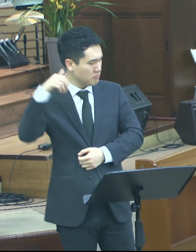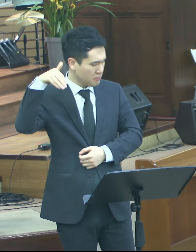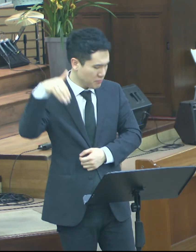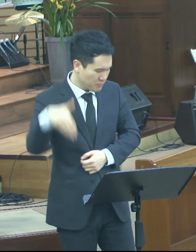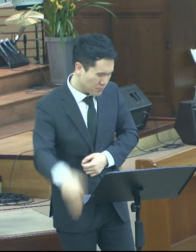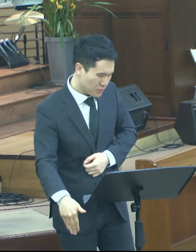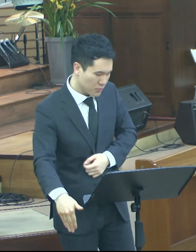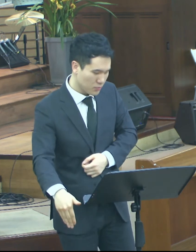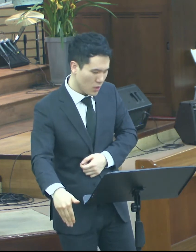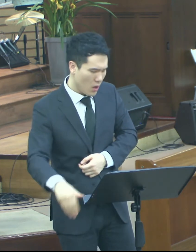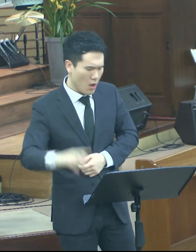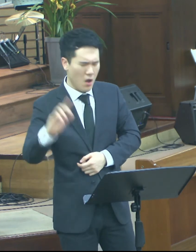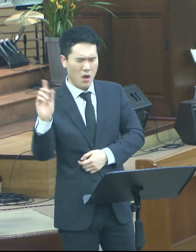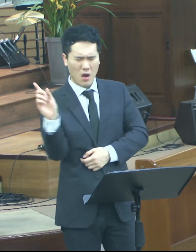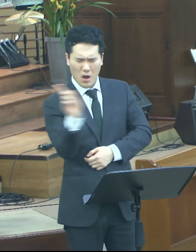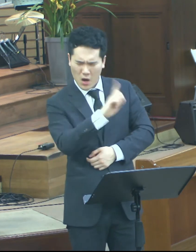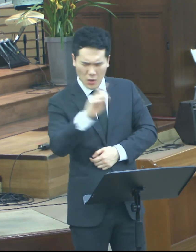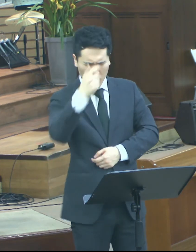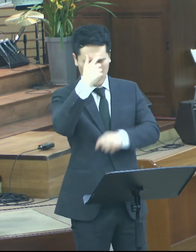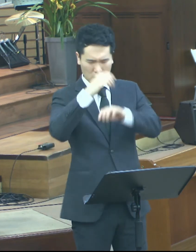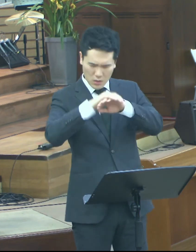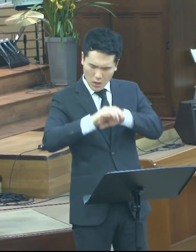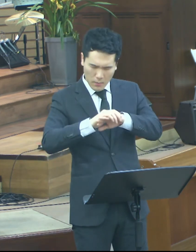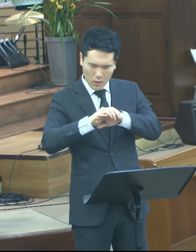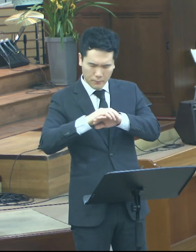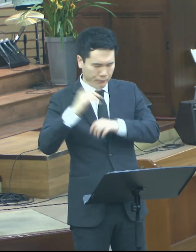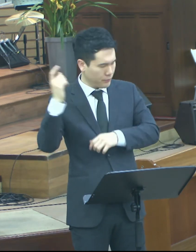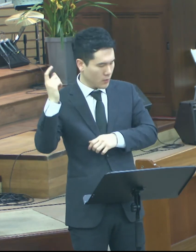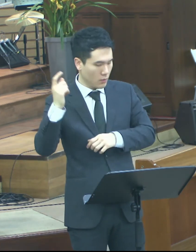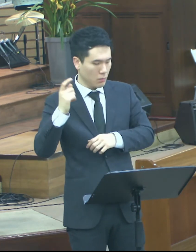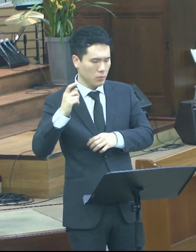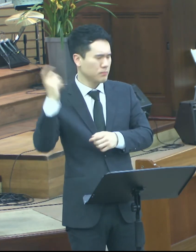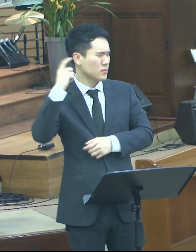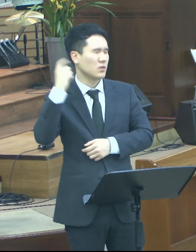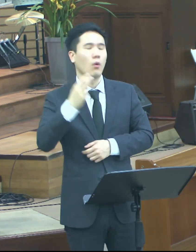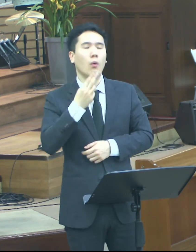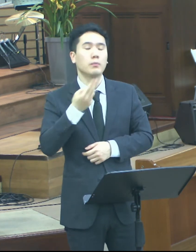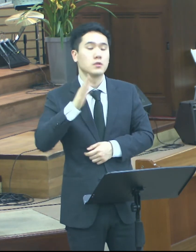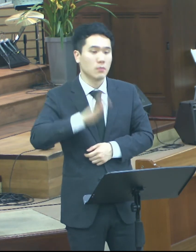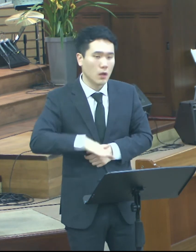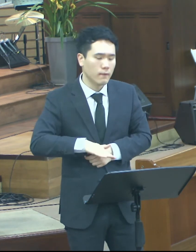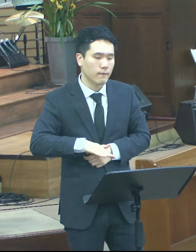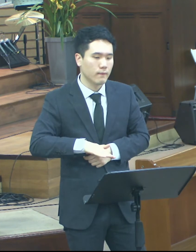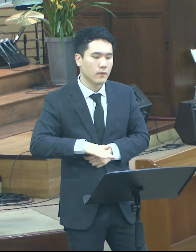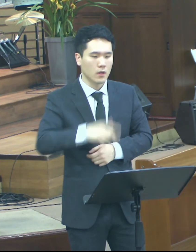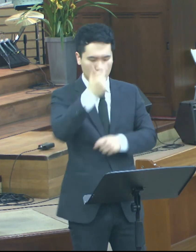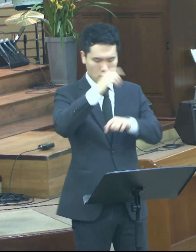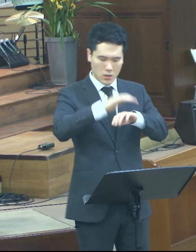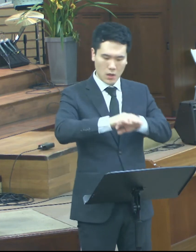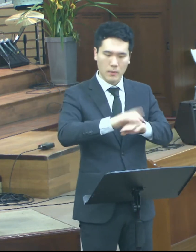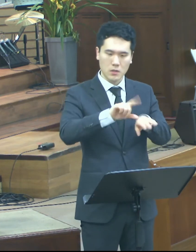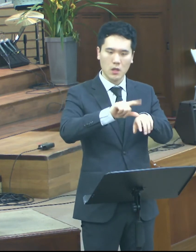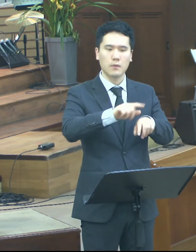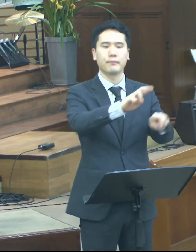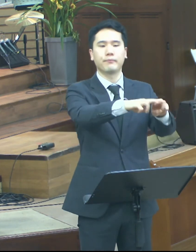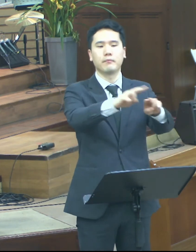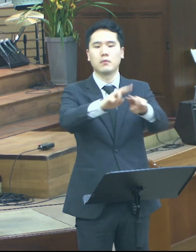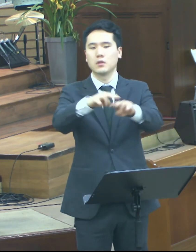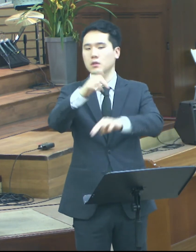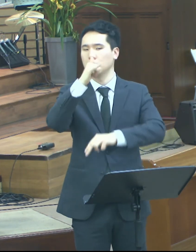안 들리는데도 예배 시간에 앉아 계신 분이 계세요. 저는 참 고맙게 생각해요. 안